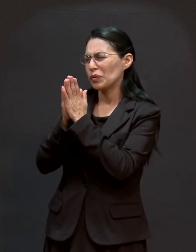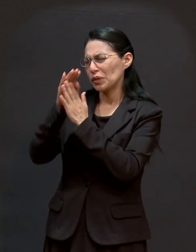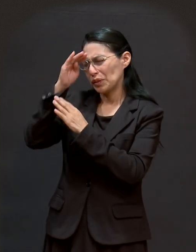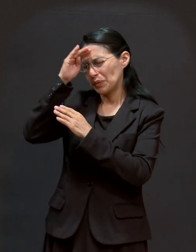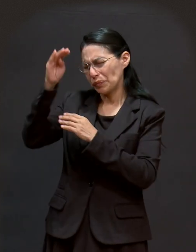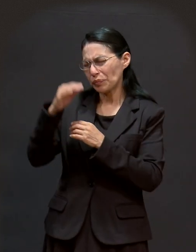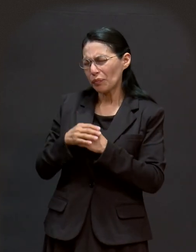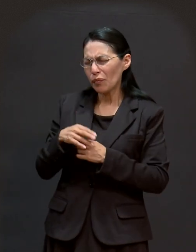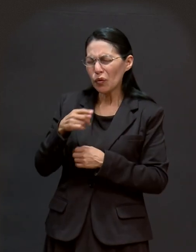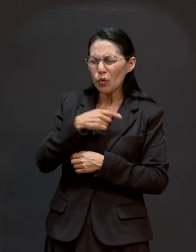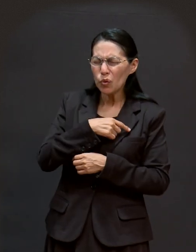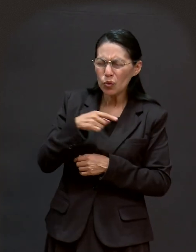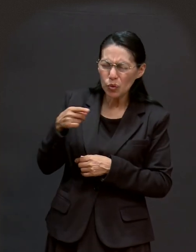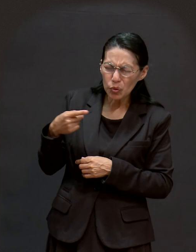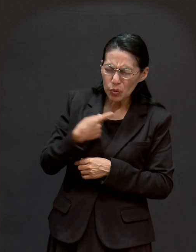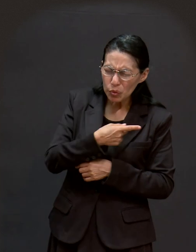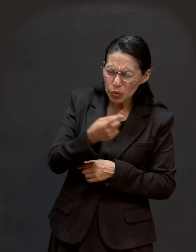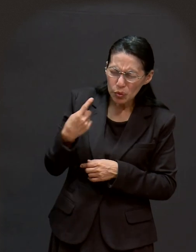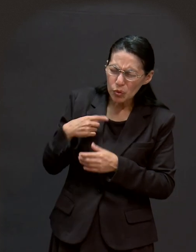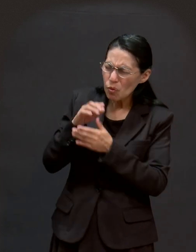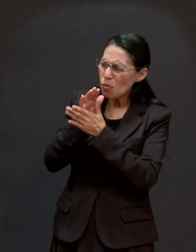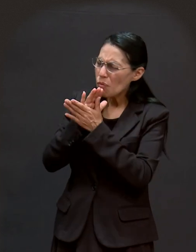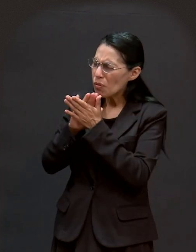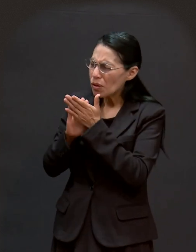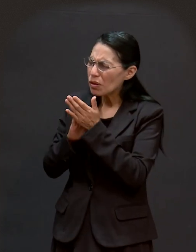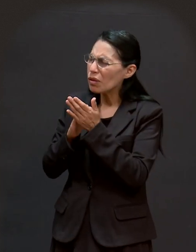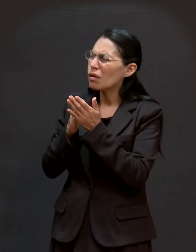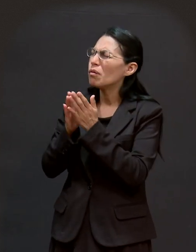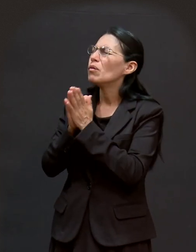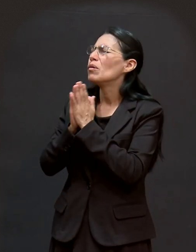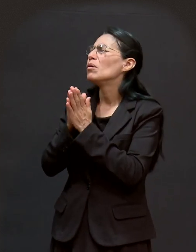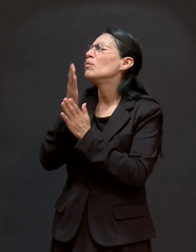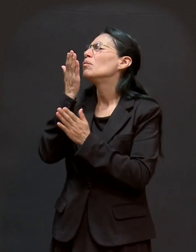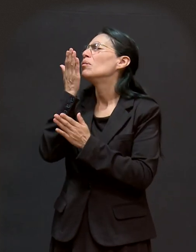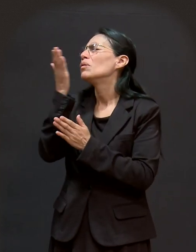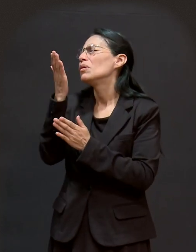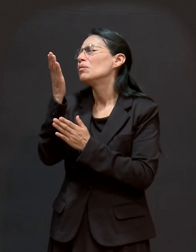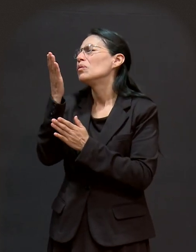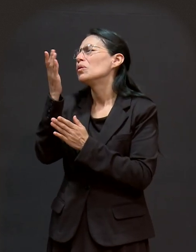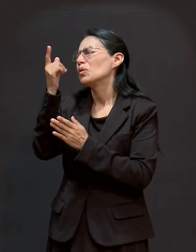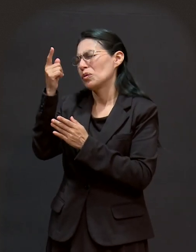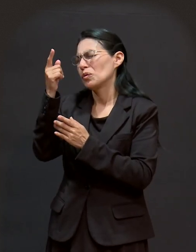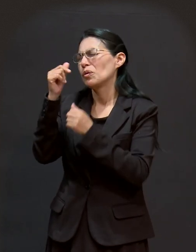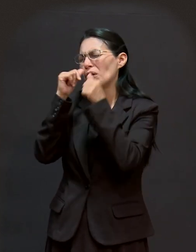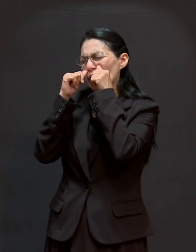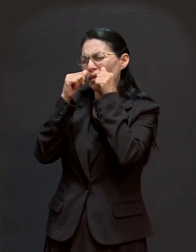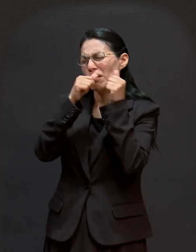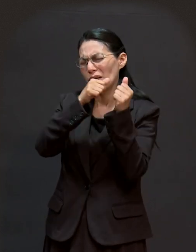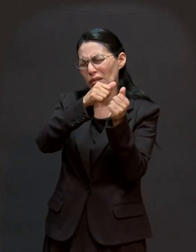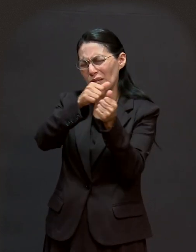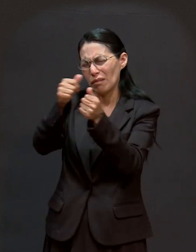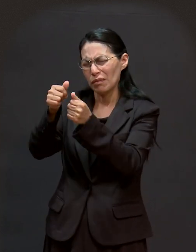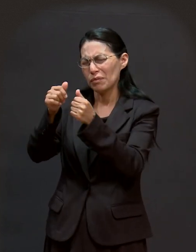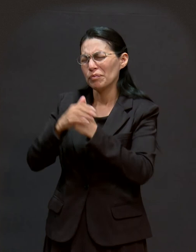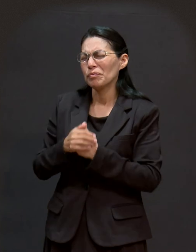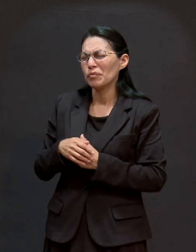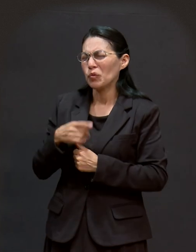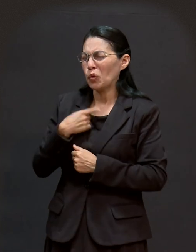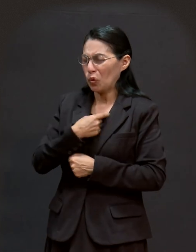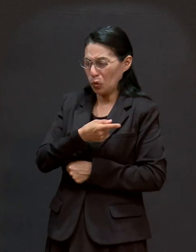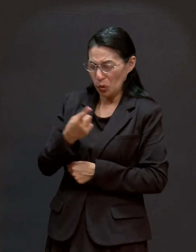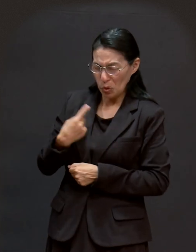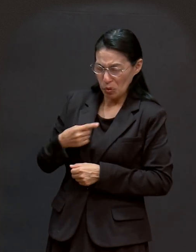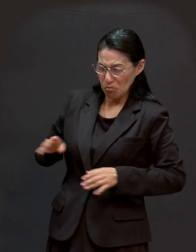simplemente intercedemos por ellas delante de ti sabiendo que no somos dignos ninguno de